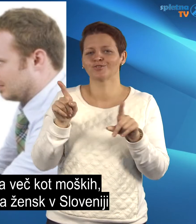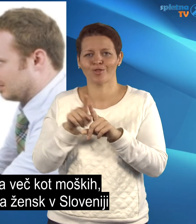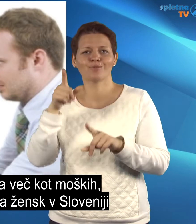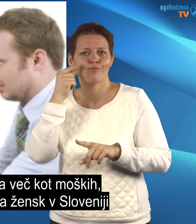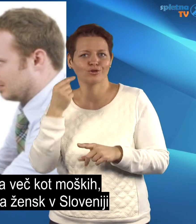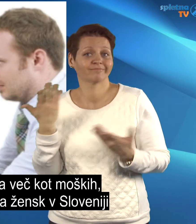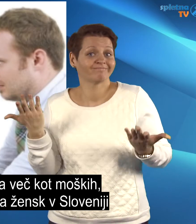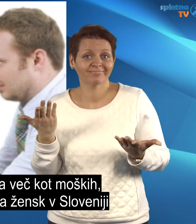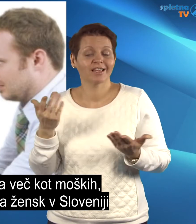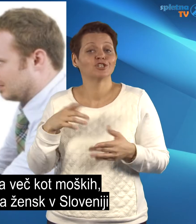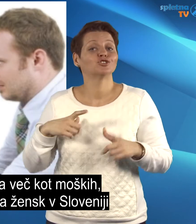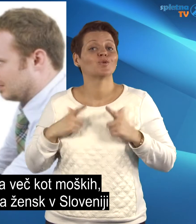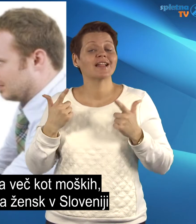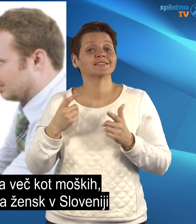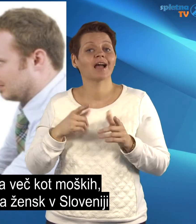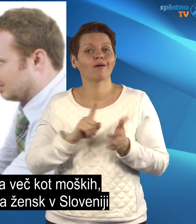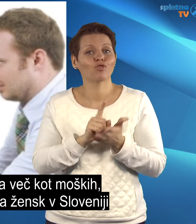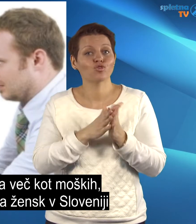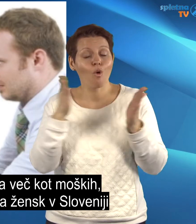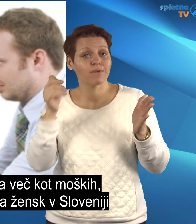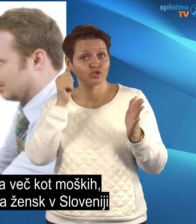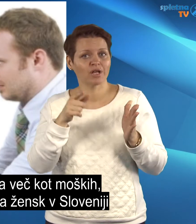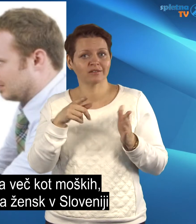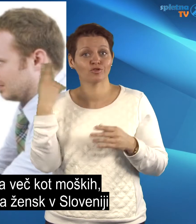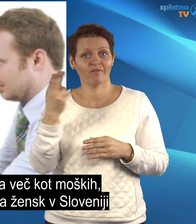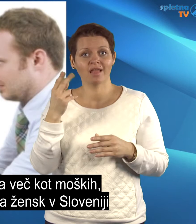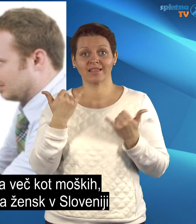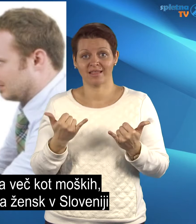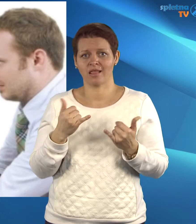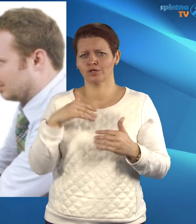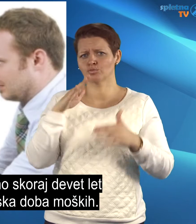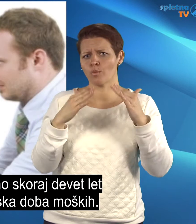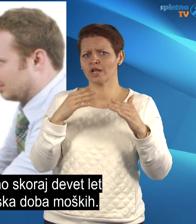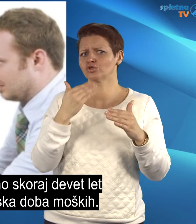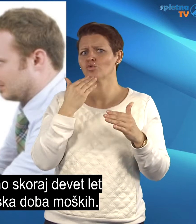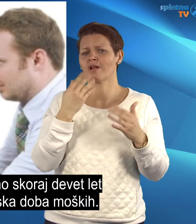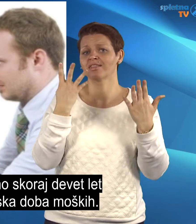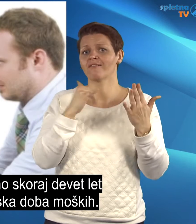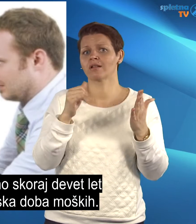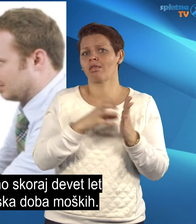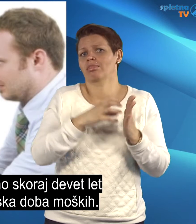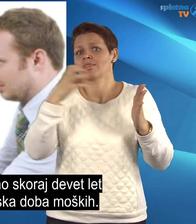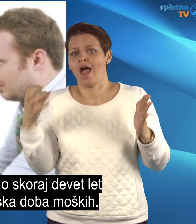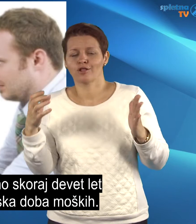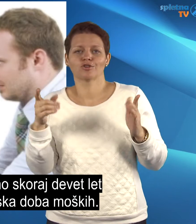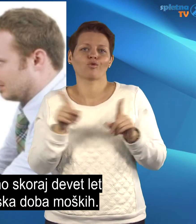kot moških, kajti življenjska doba žensk v Sloveniji je danes povprečno skoraj 9 let daljša